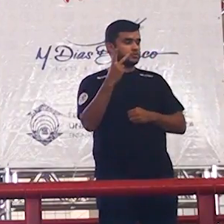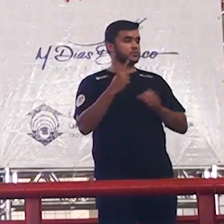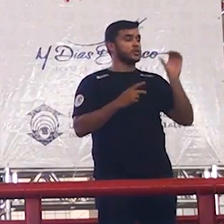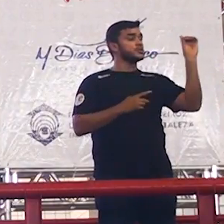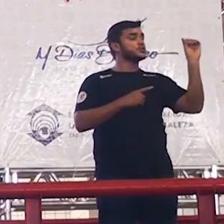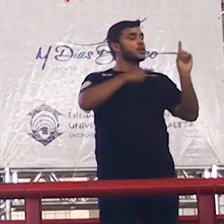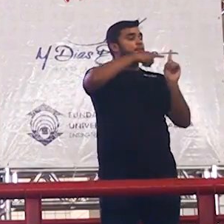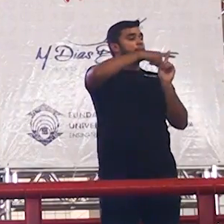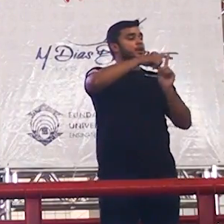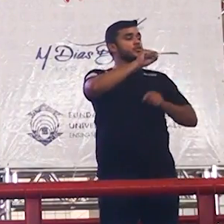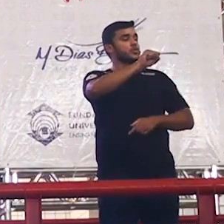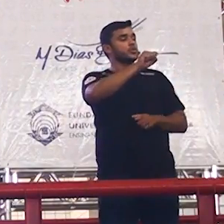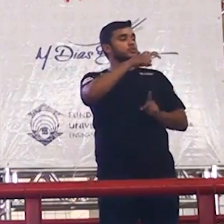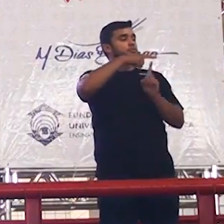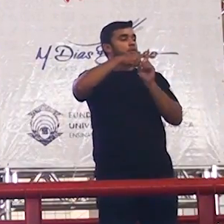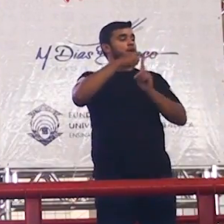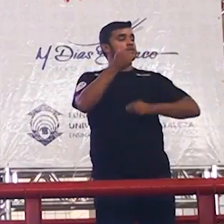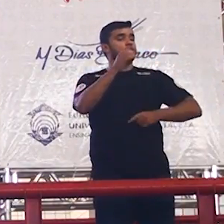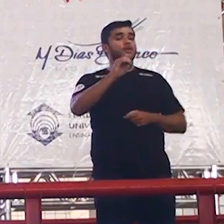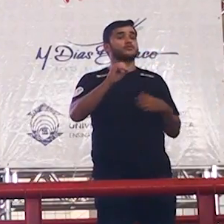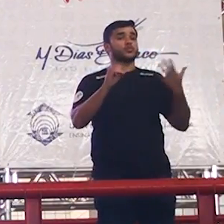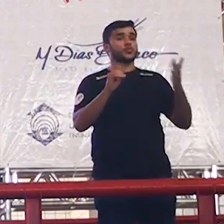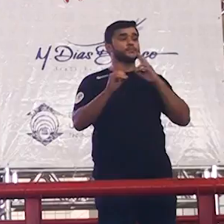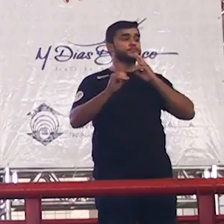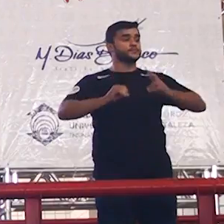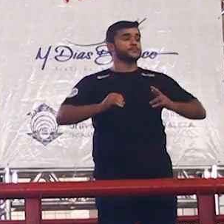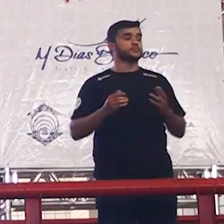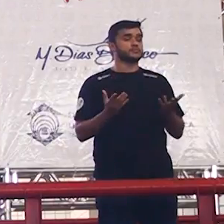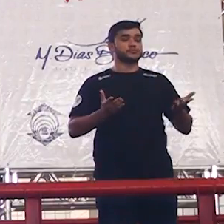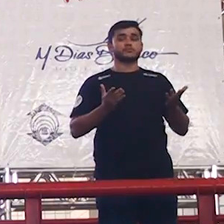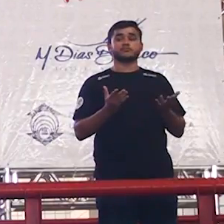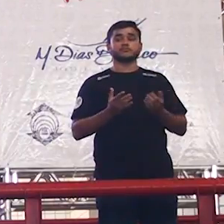o resultado eu vou multiplicar por 4.